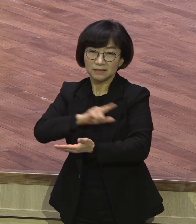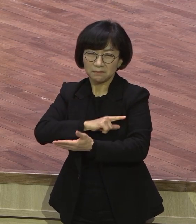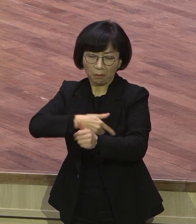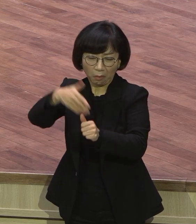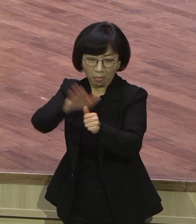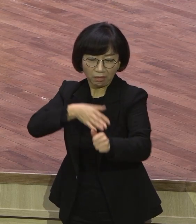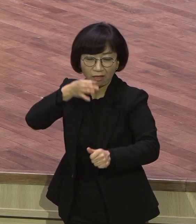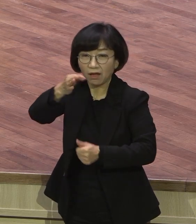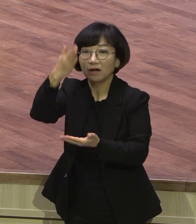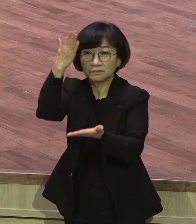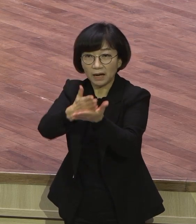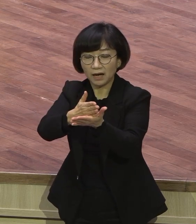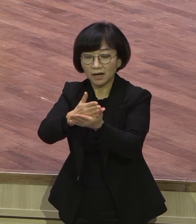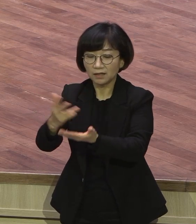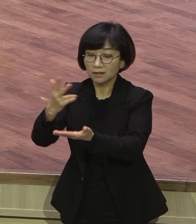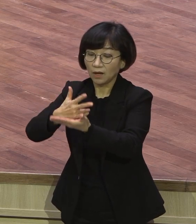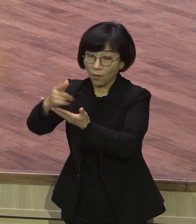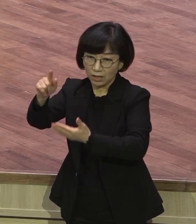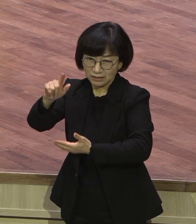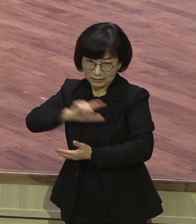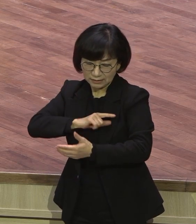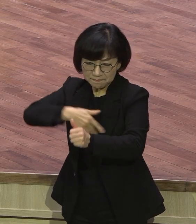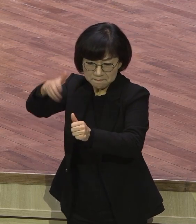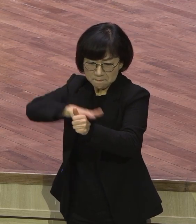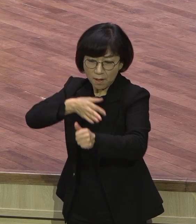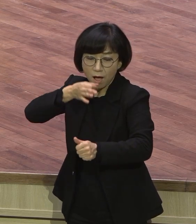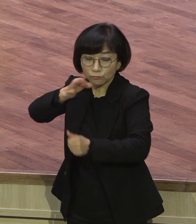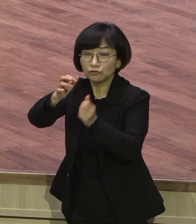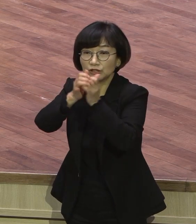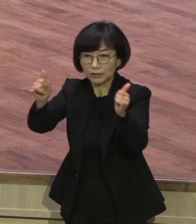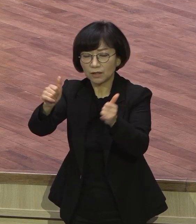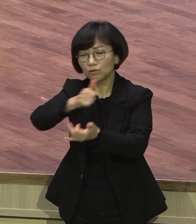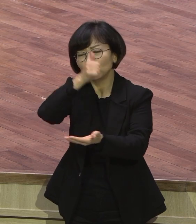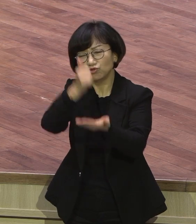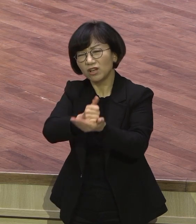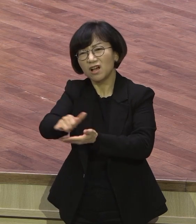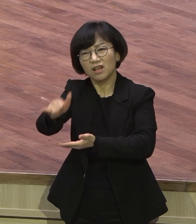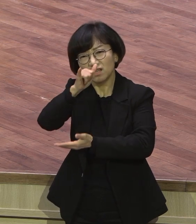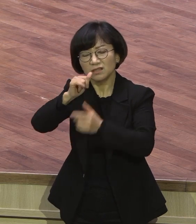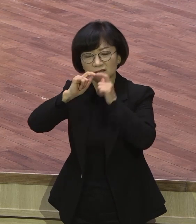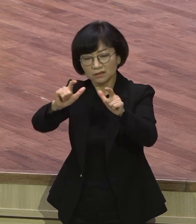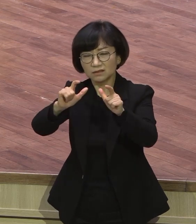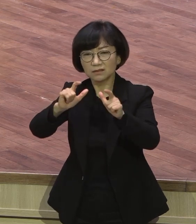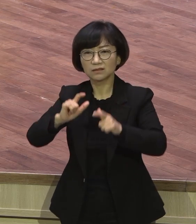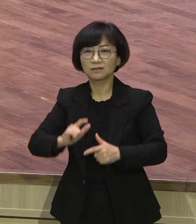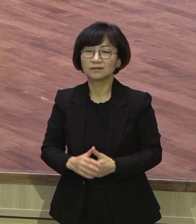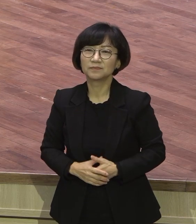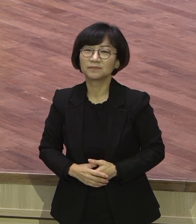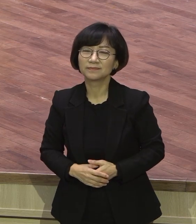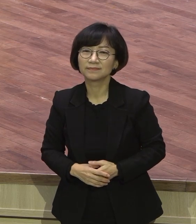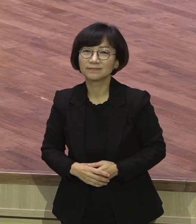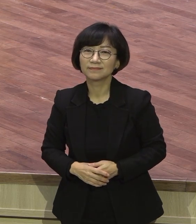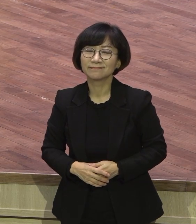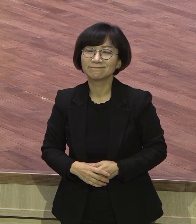부르지 말라. 여호와는 그의 이름을 망령되게 부른 자를 죄없다 하지 아니하리라.